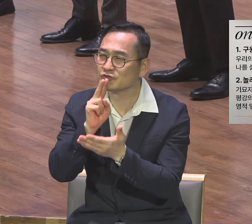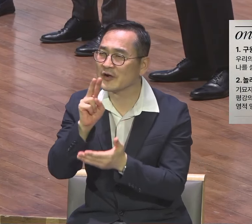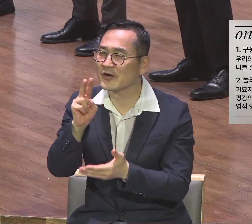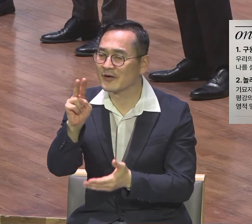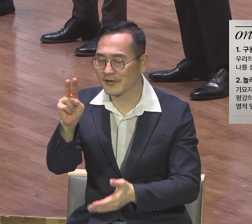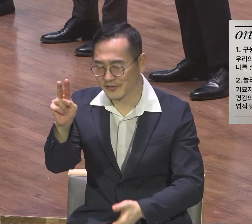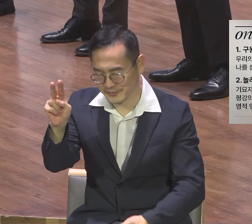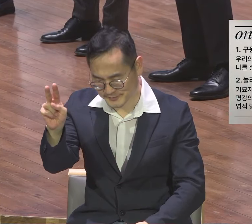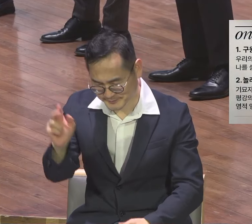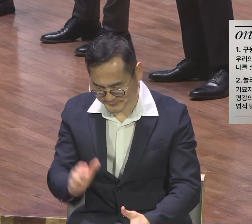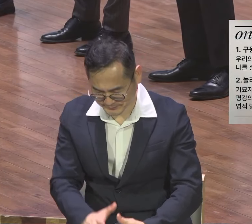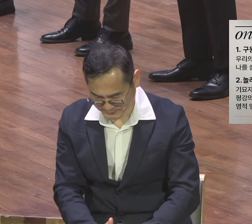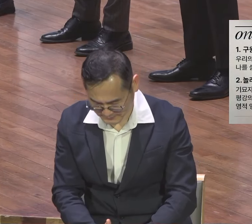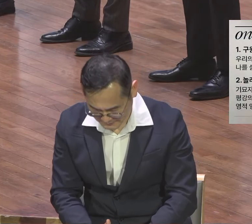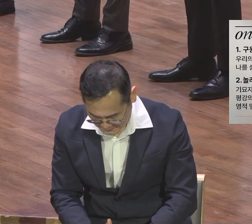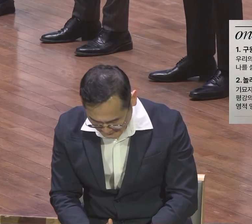주여